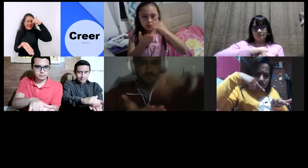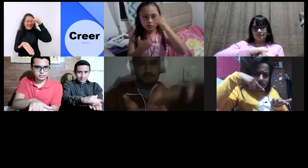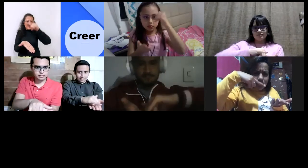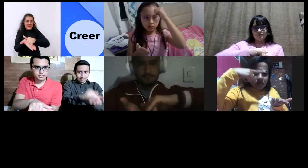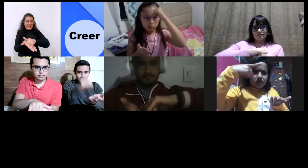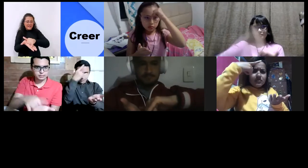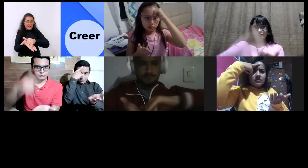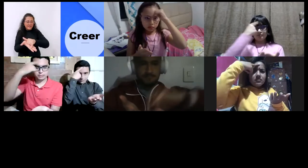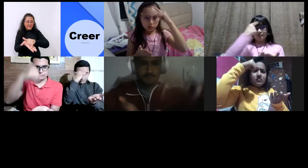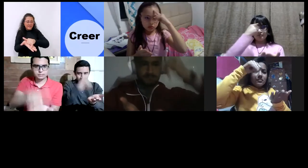Creer.